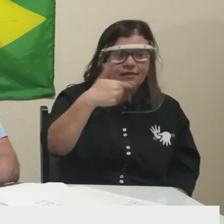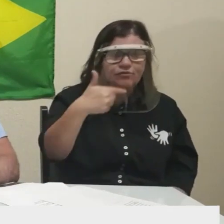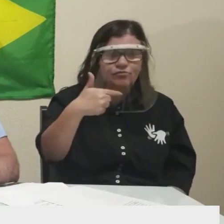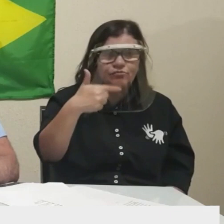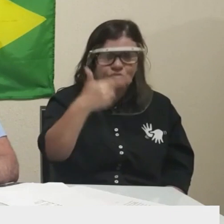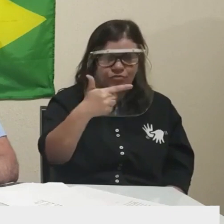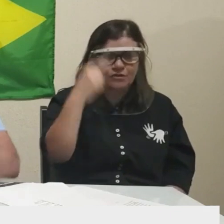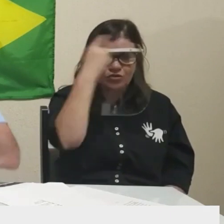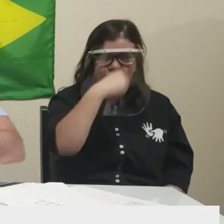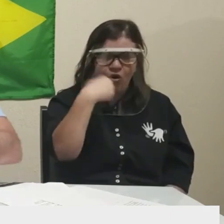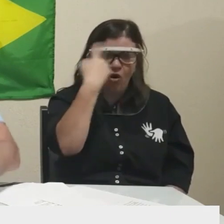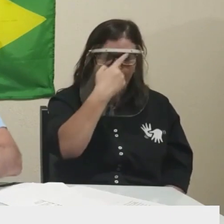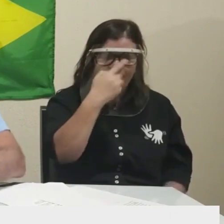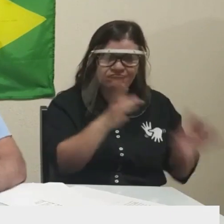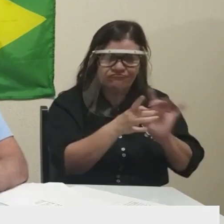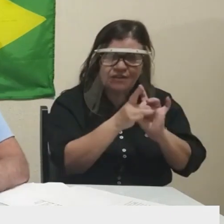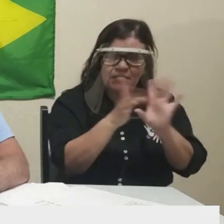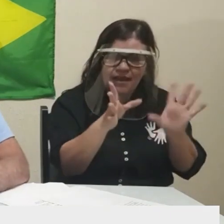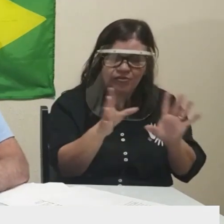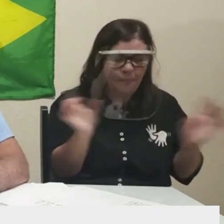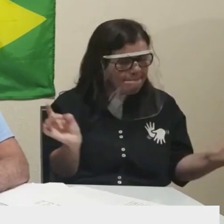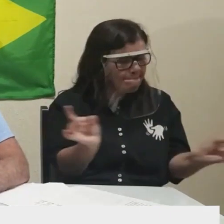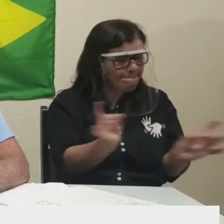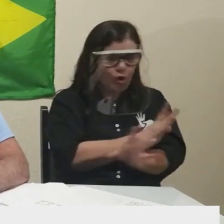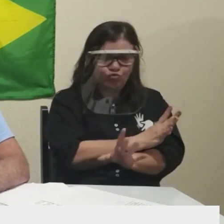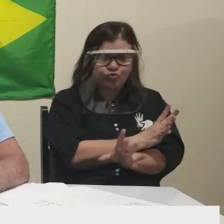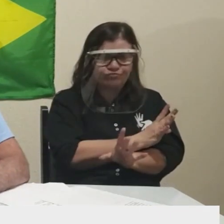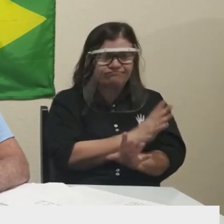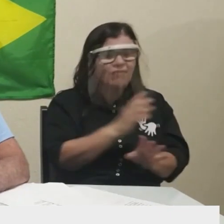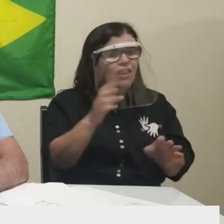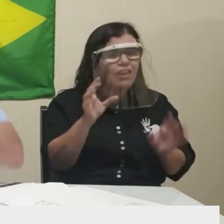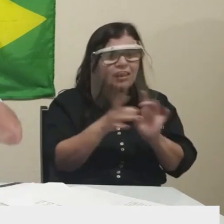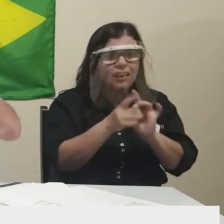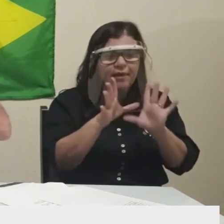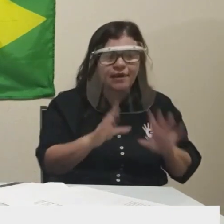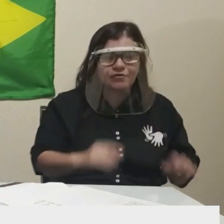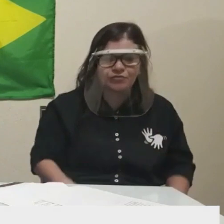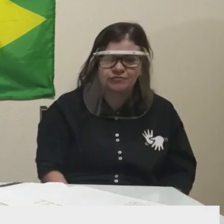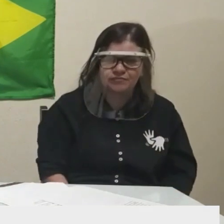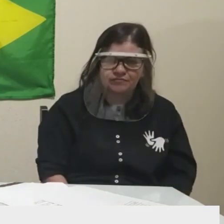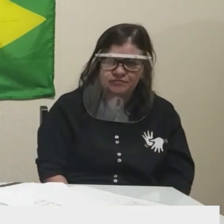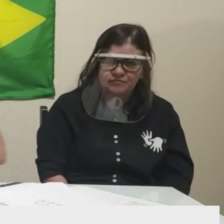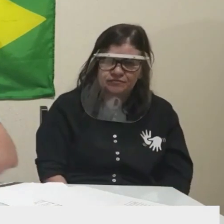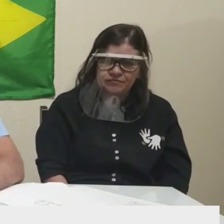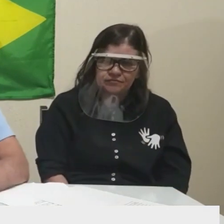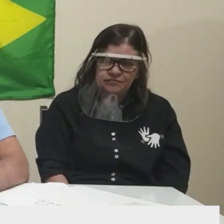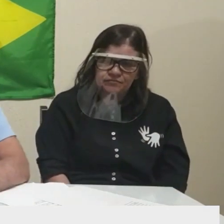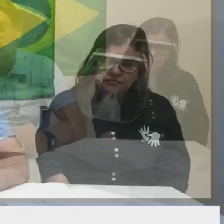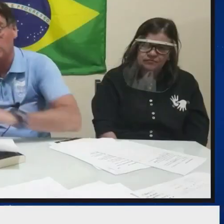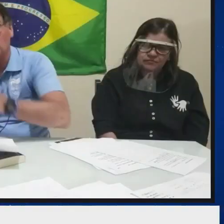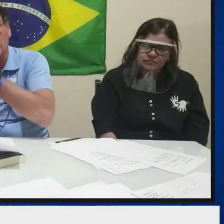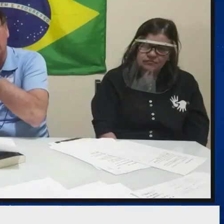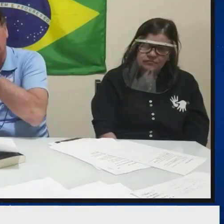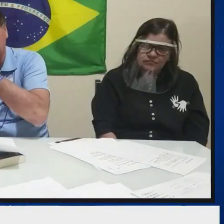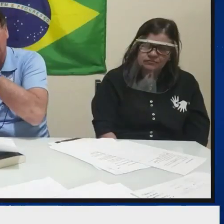deliberar, deliberado está. Acho que a aprovação facta, como é que eu tenho? Taça. Desculpa aqui, nada como ter um jurista do meu lado aqui,